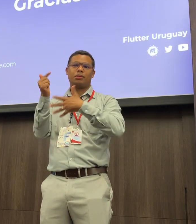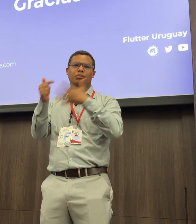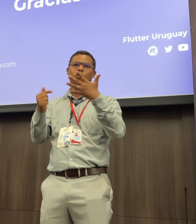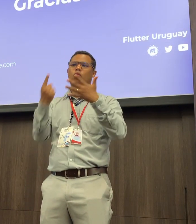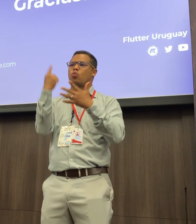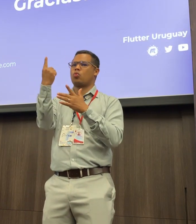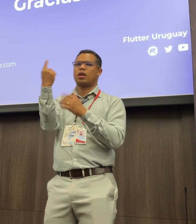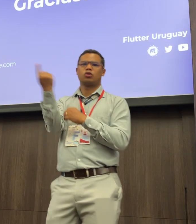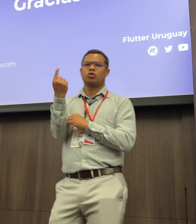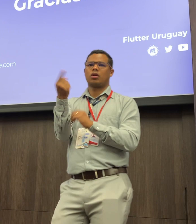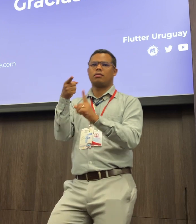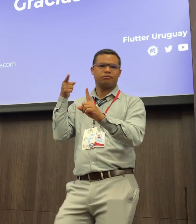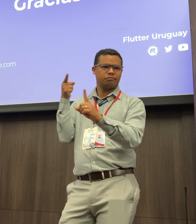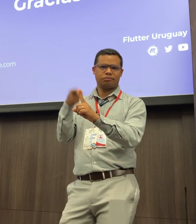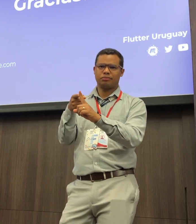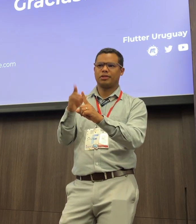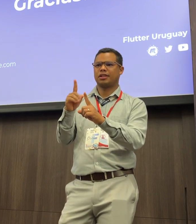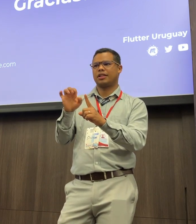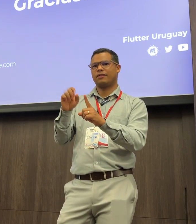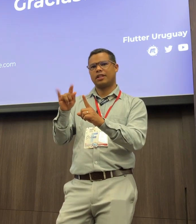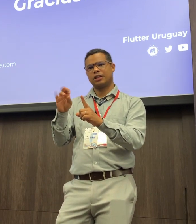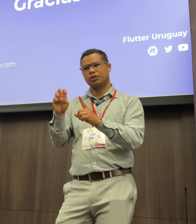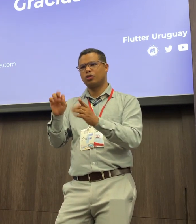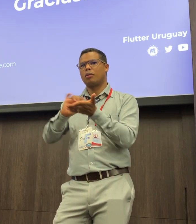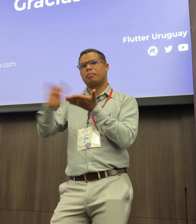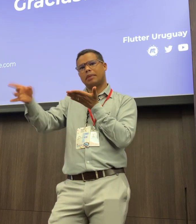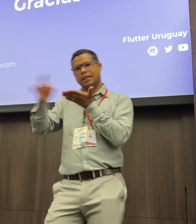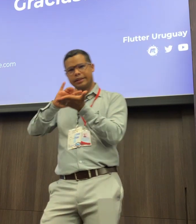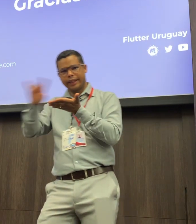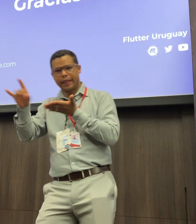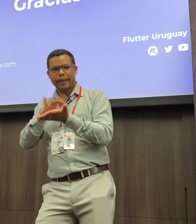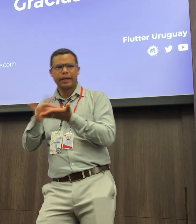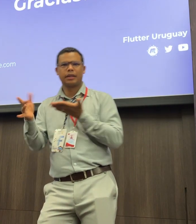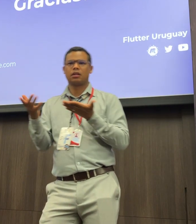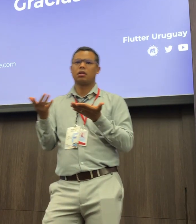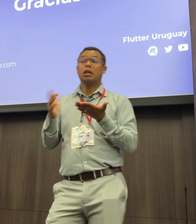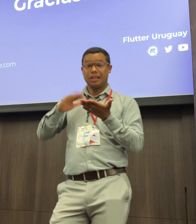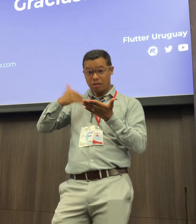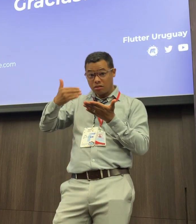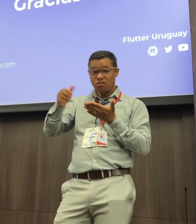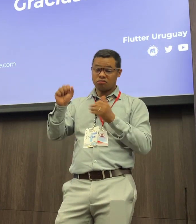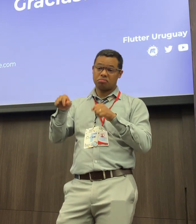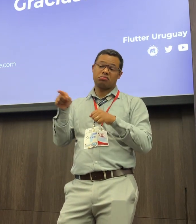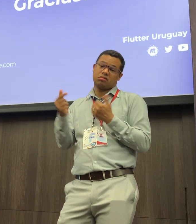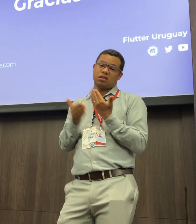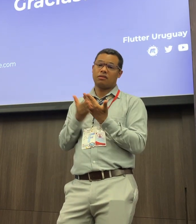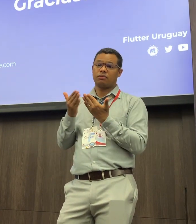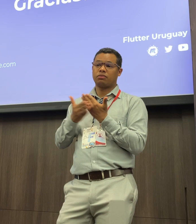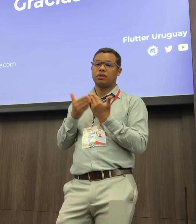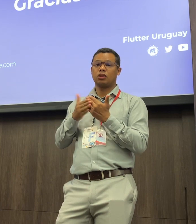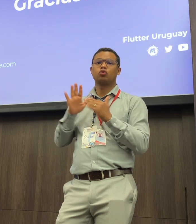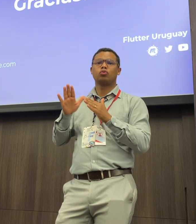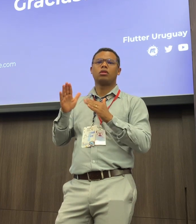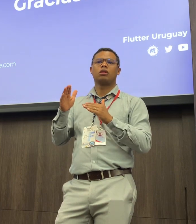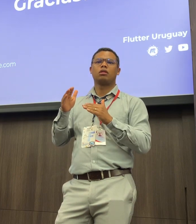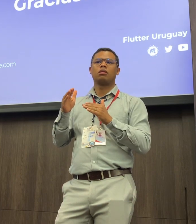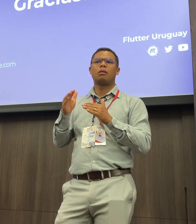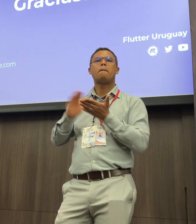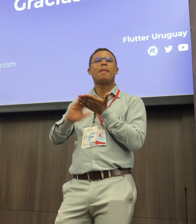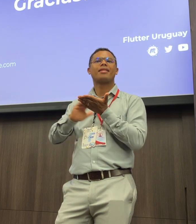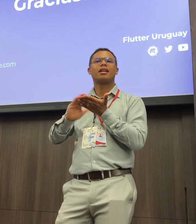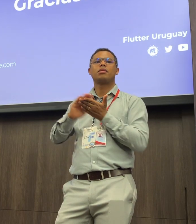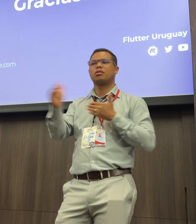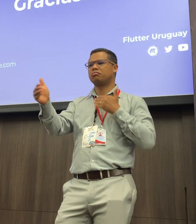definición de tanto los errores, los mensajes que vamos a transmitir, y eso después facilita a largo plazo el mantenimiento y que quede solo en un